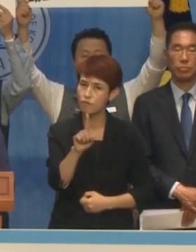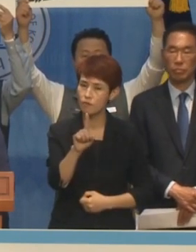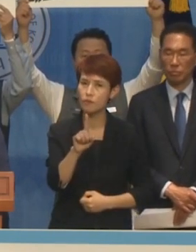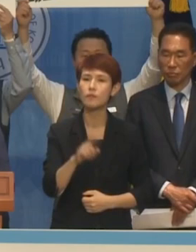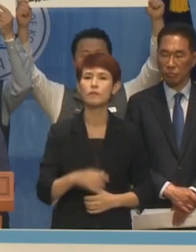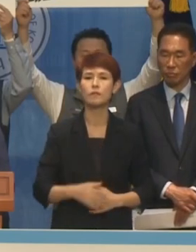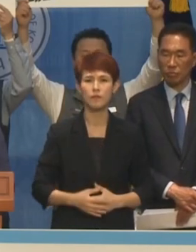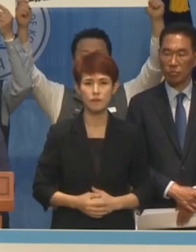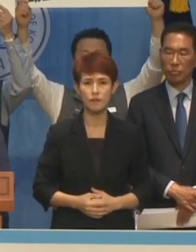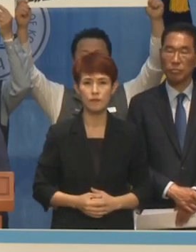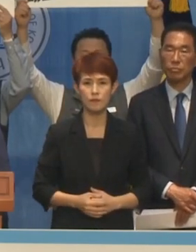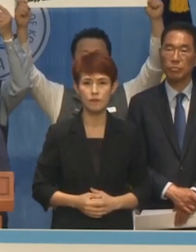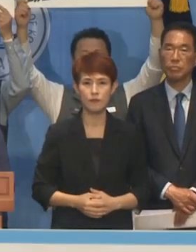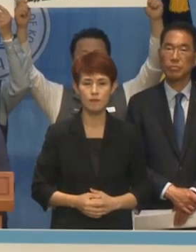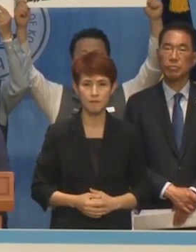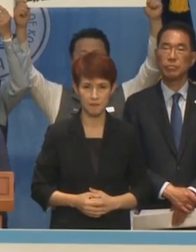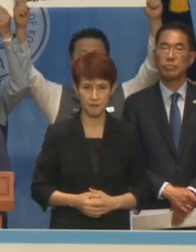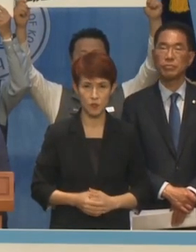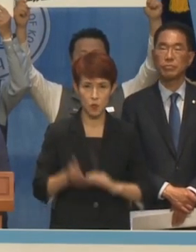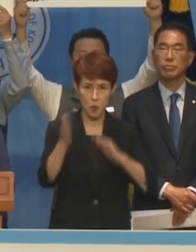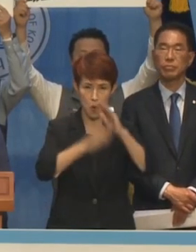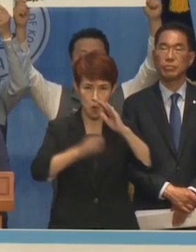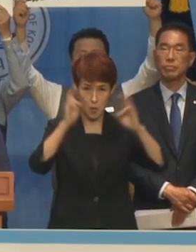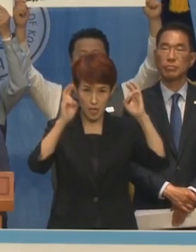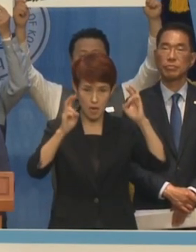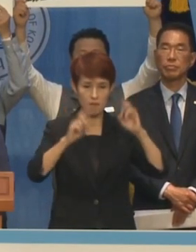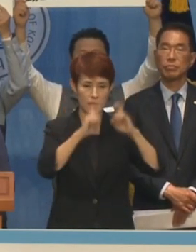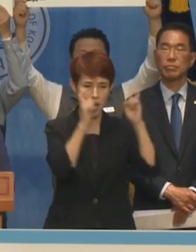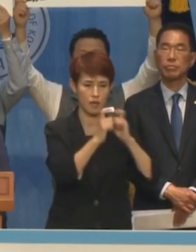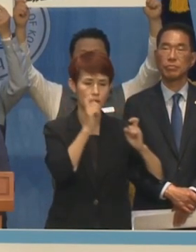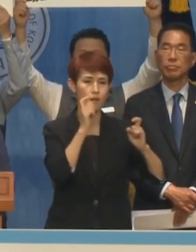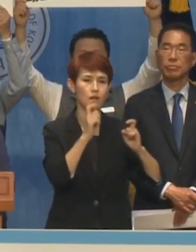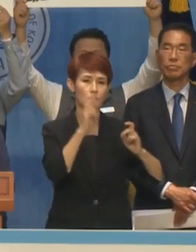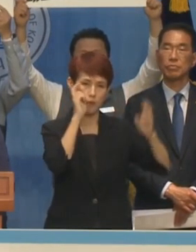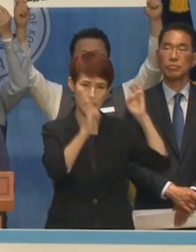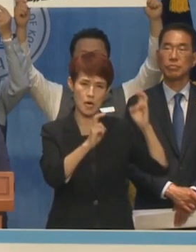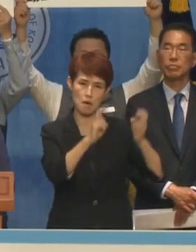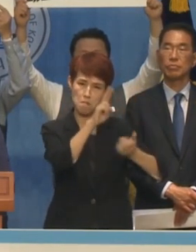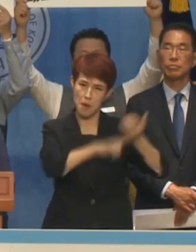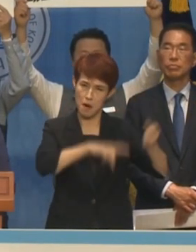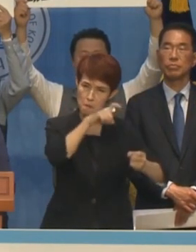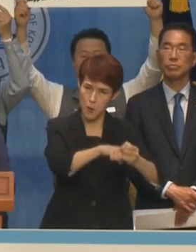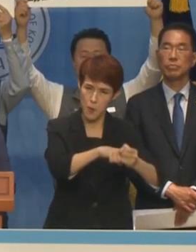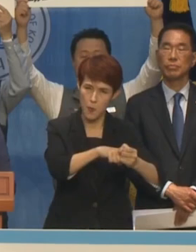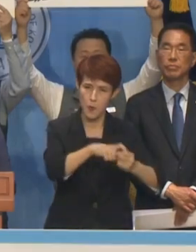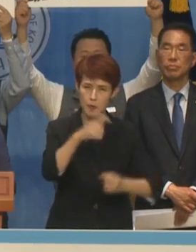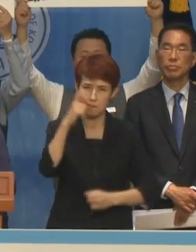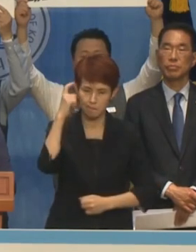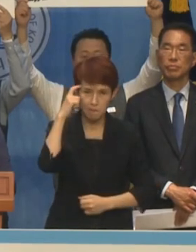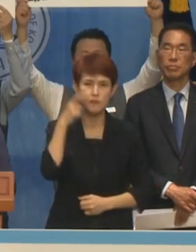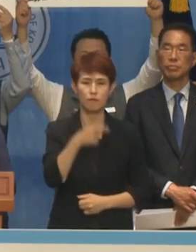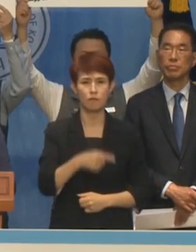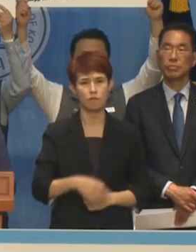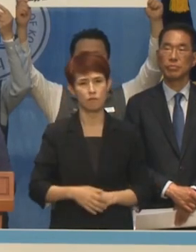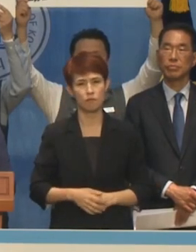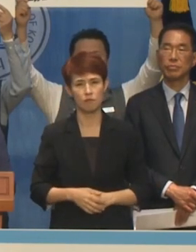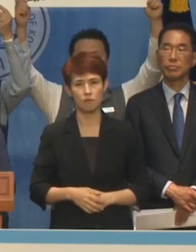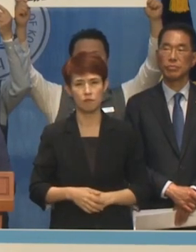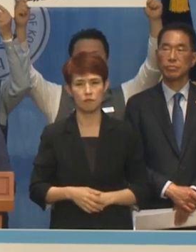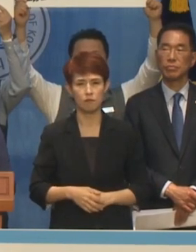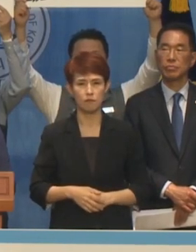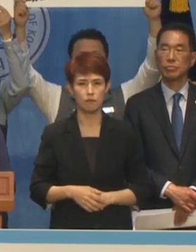저희들은 이를 공공기관의 민영화 수순이다 이렇게 볼 수밖에 없습니다. 아무리 눈을